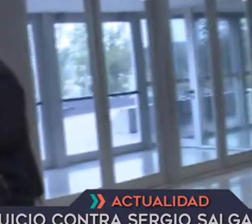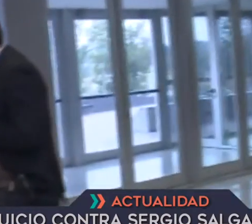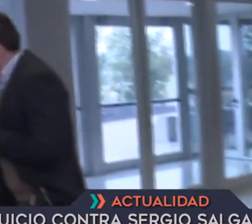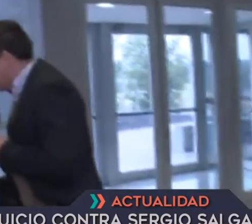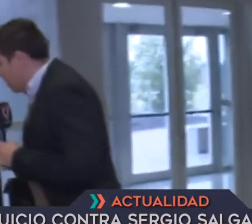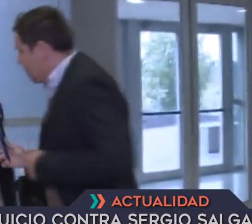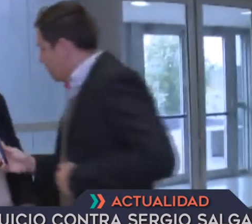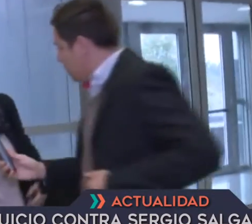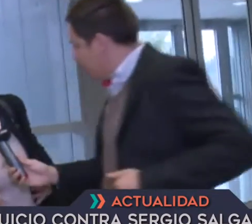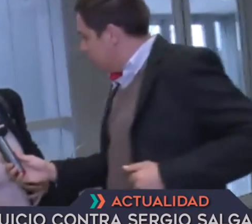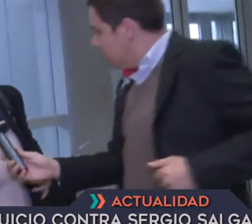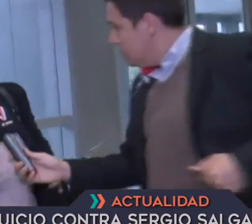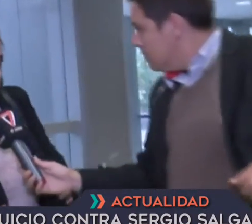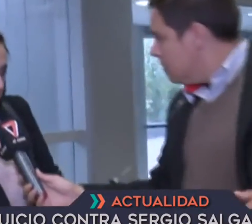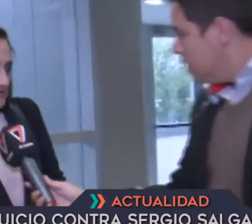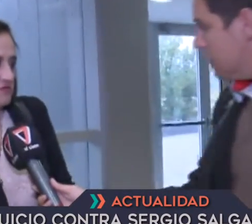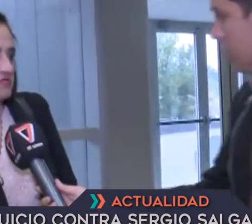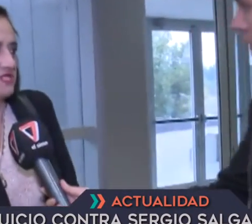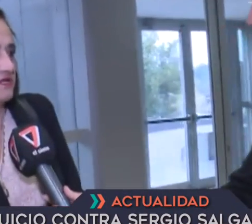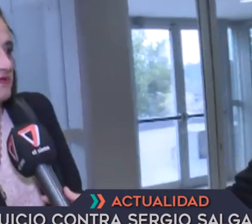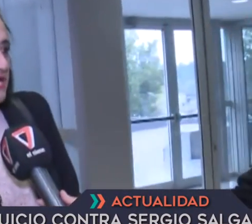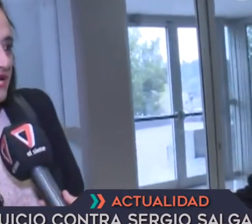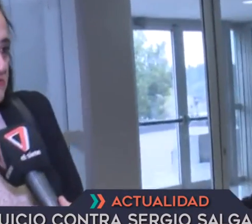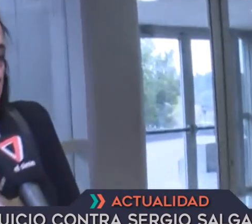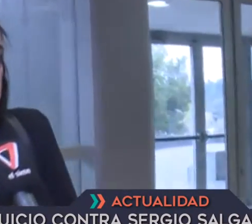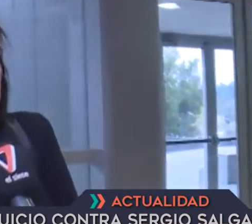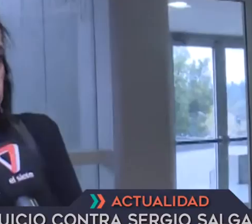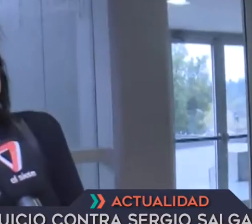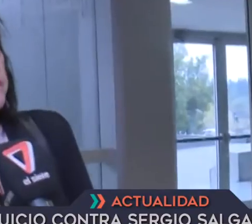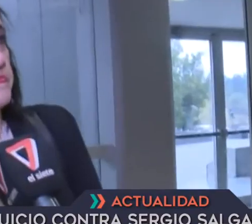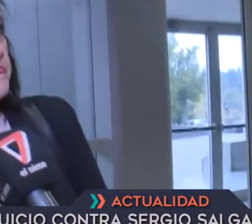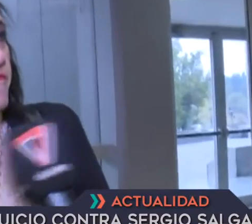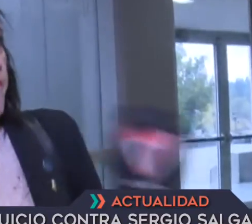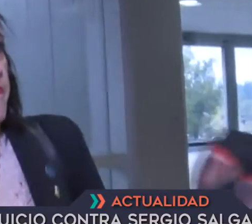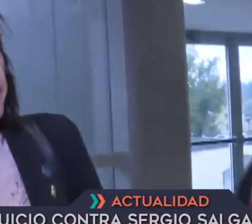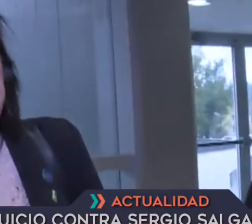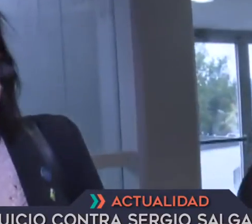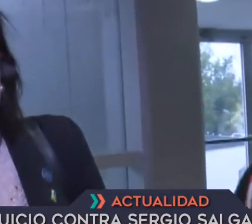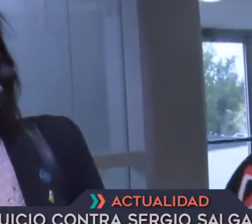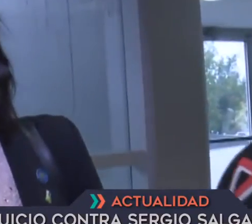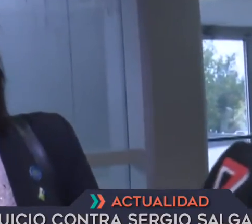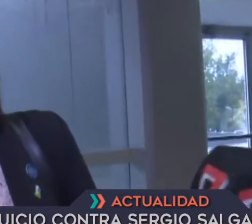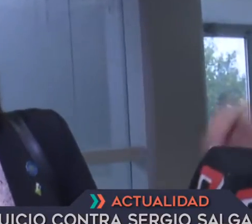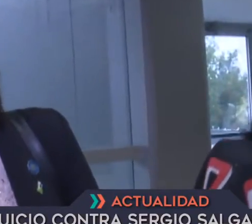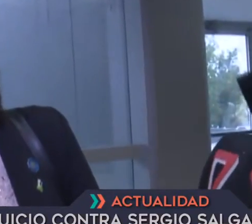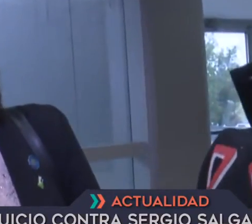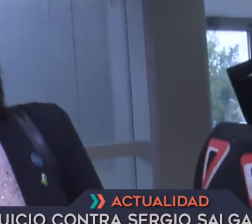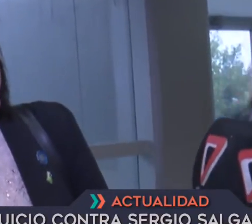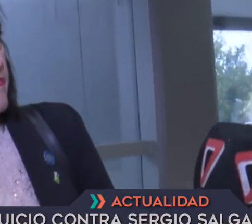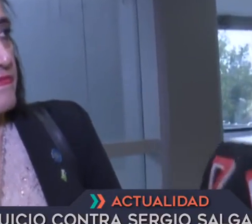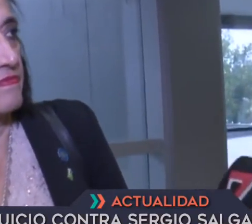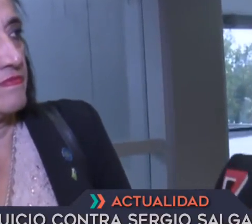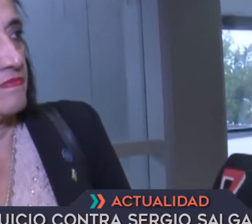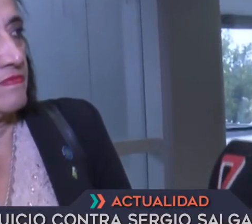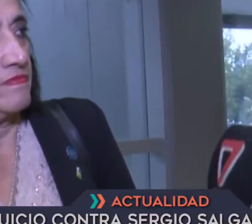viene aquí como testigo, ¿no? Sí, la verdad, sí vengo como testigo en la causa de concusión. Bueno, acaba de decir el ex intendente de Santa Rosa que